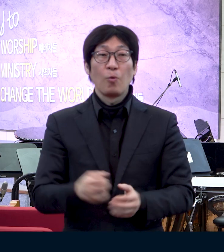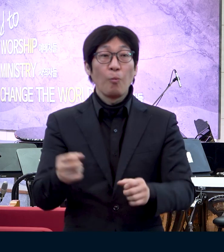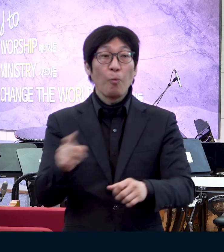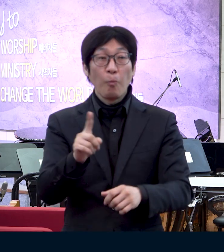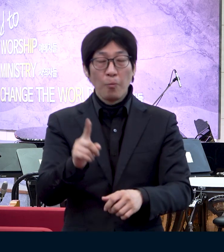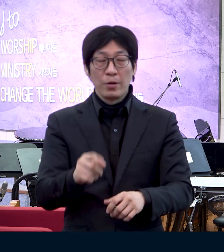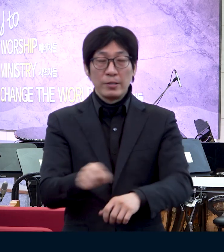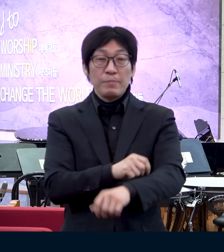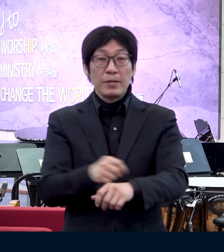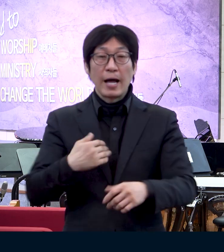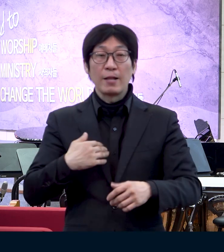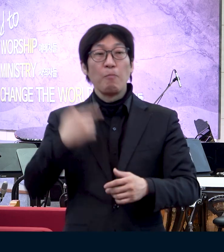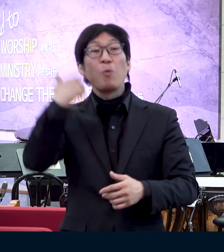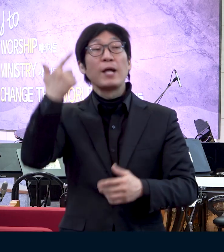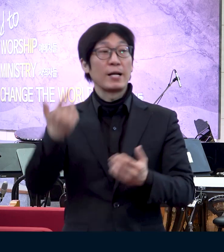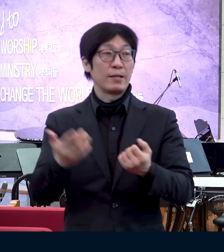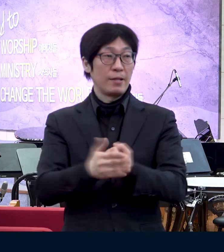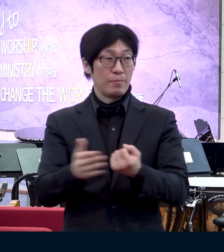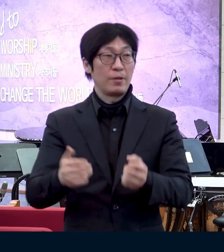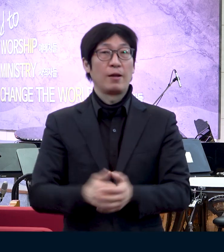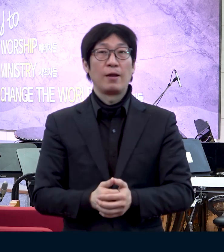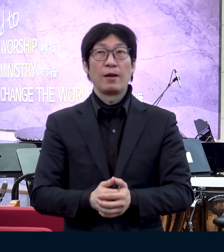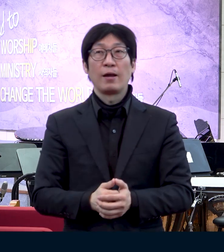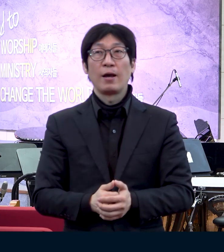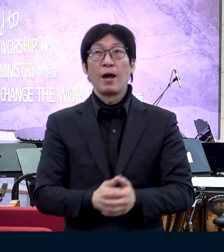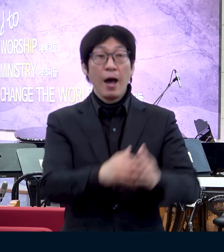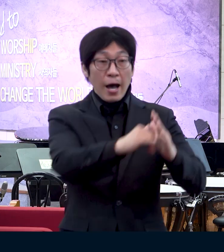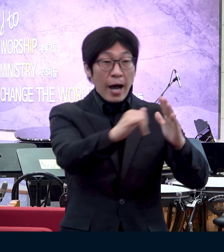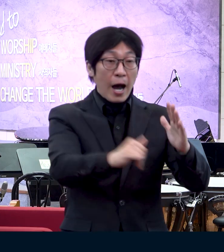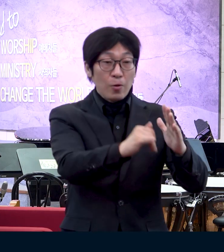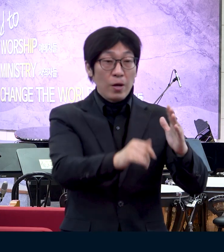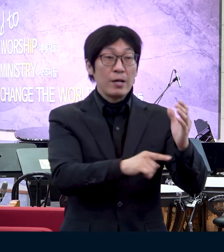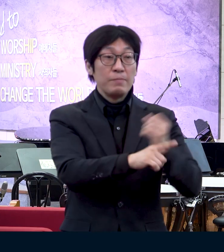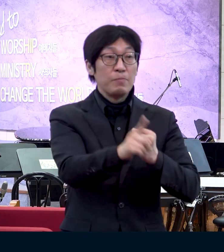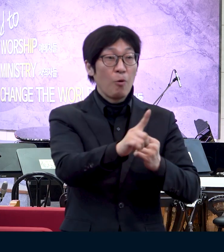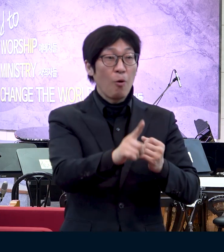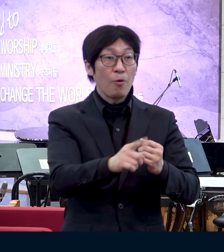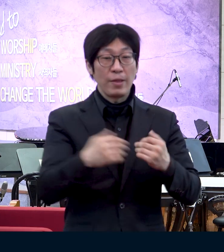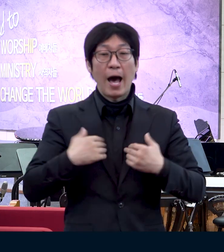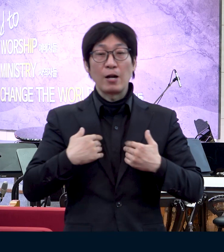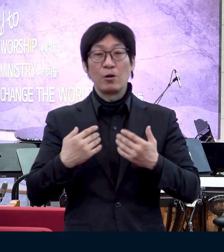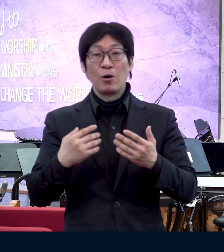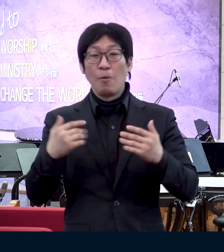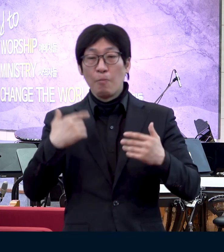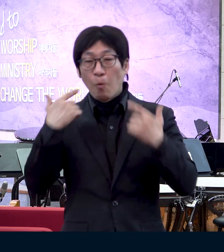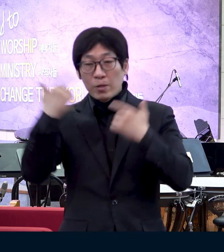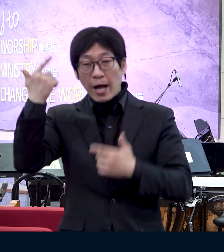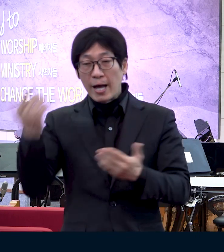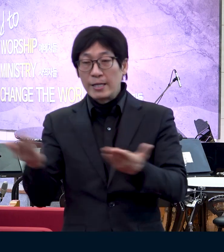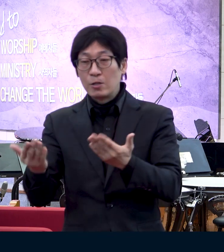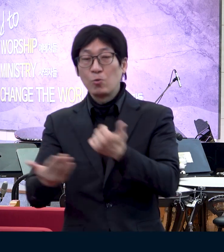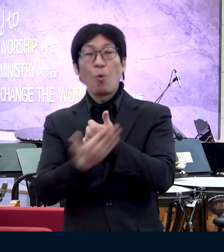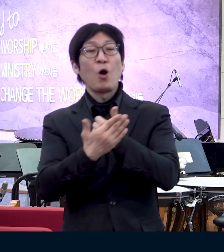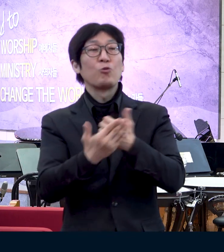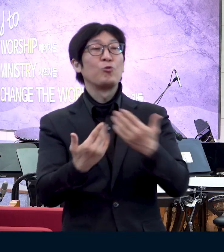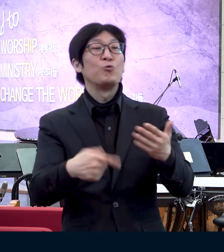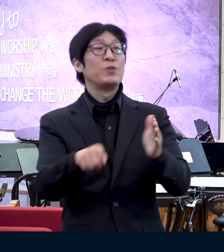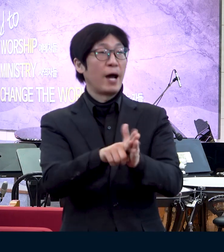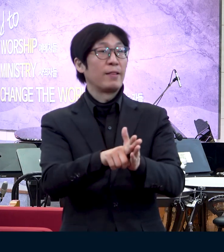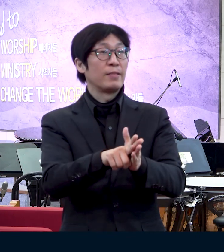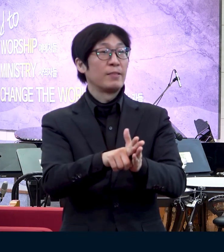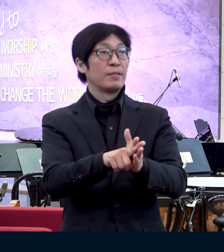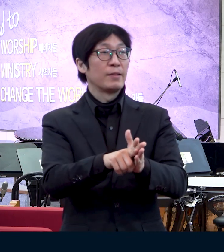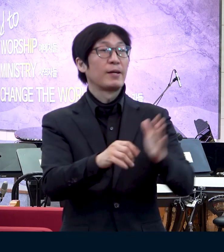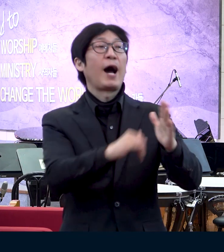목회자였기 때문에, 그러다 보니까 그 가족이라는 것은요, 그냥 저의 목회를 위해서 돕기